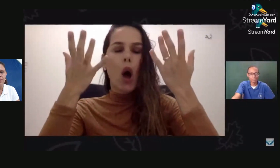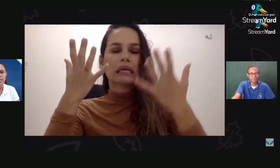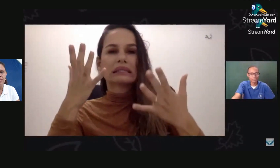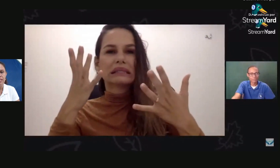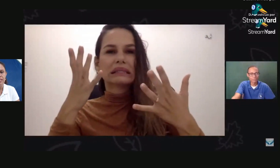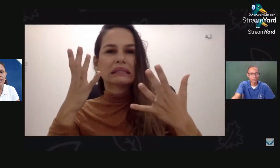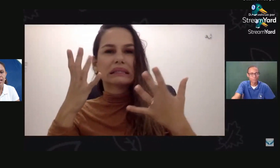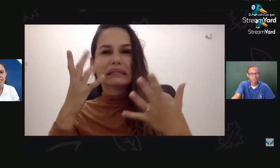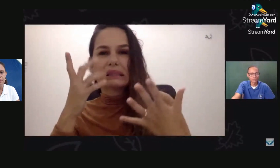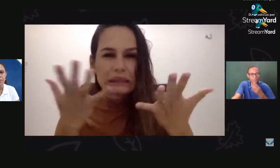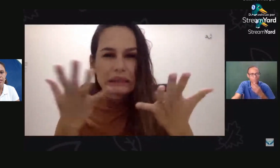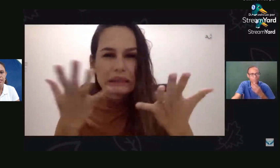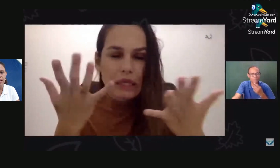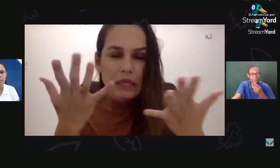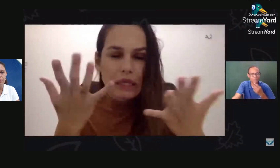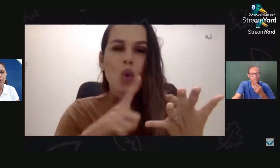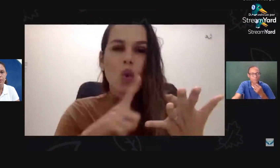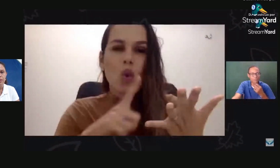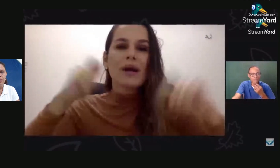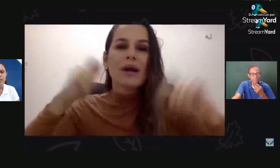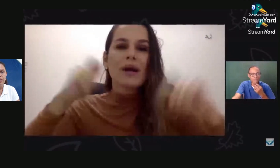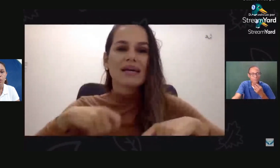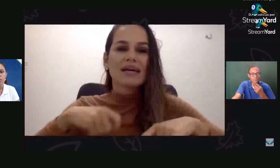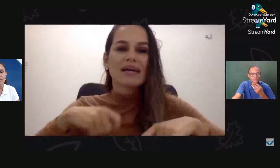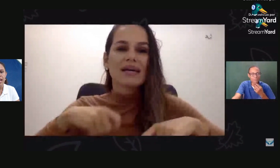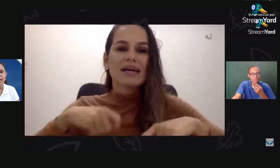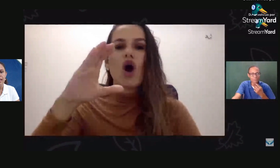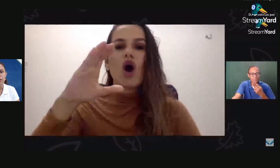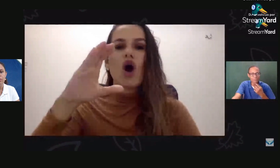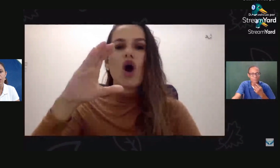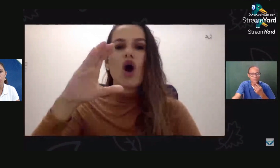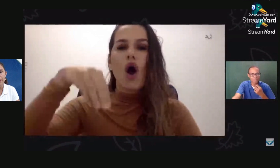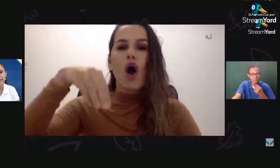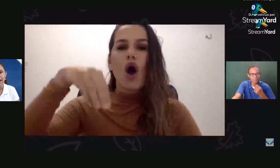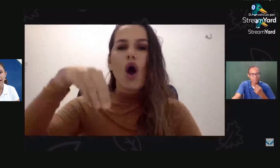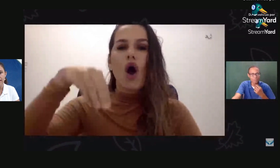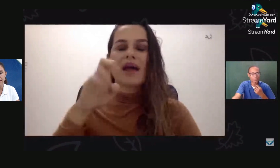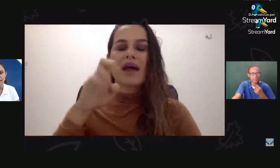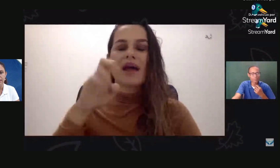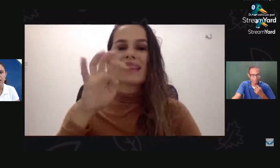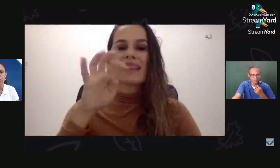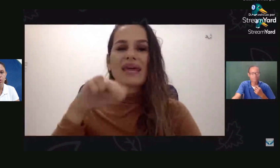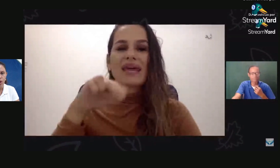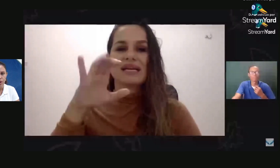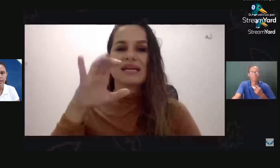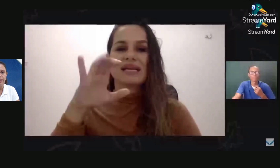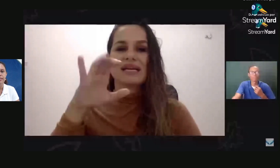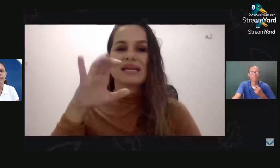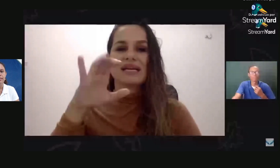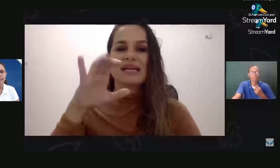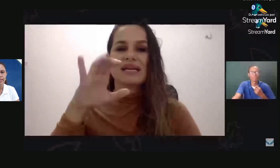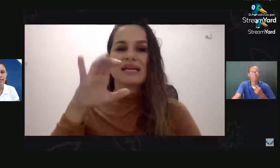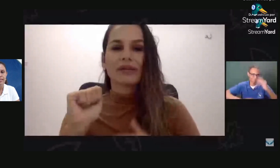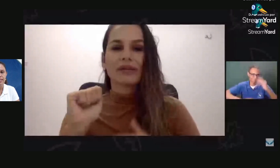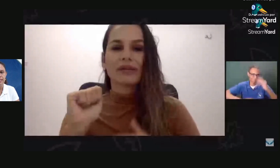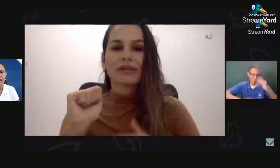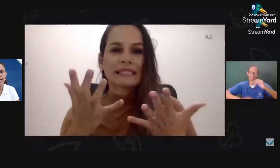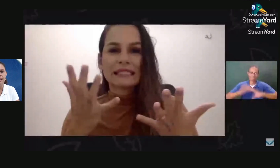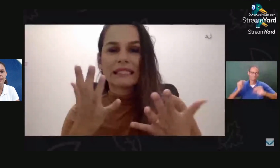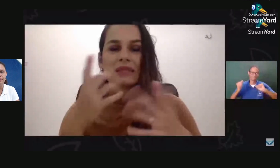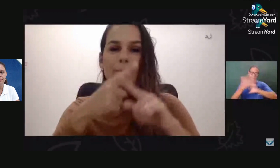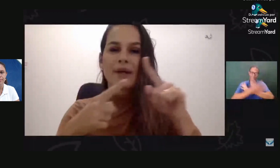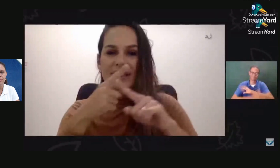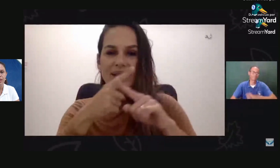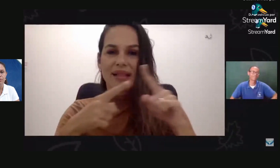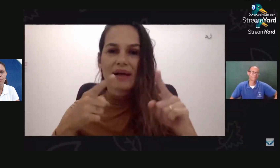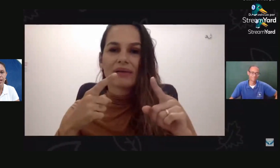Às vezes esquecem, por exemplo, não conseguem, não tem competência tradutória, né,